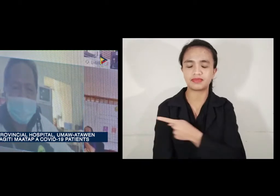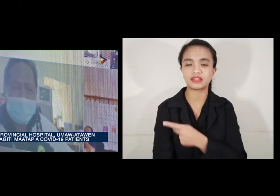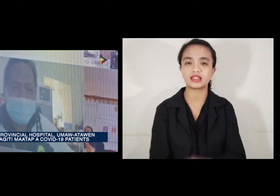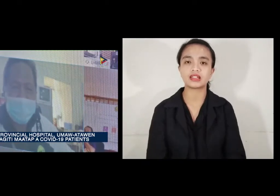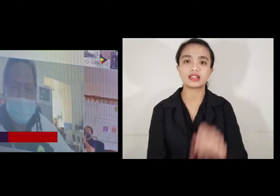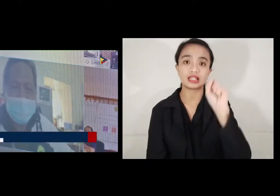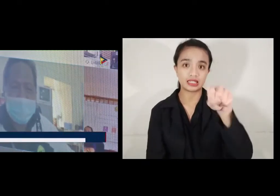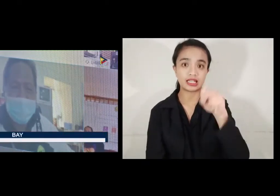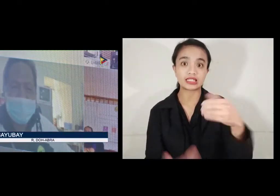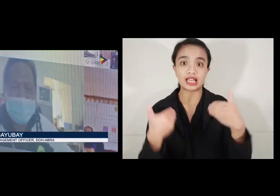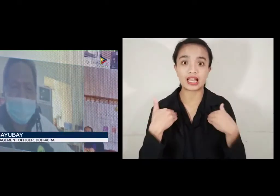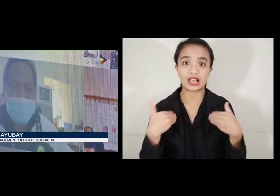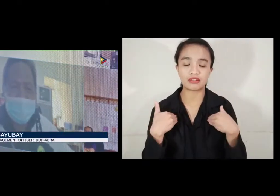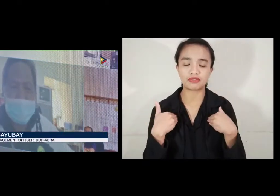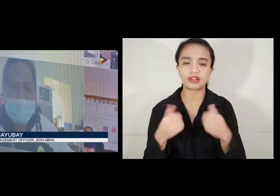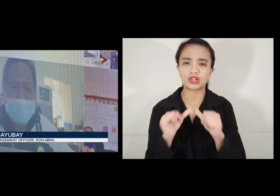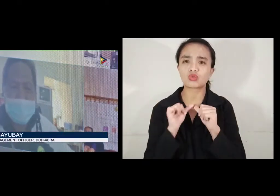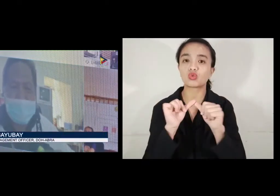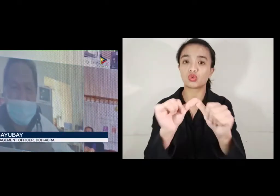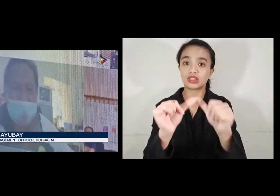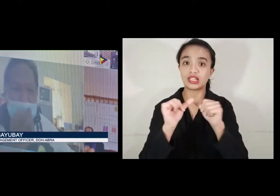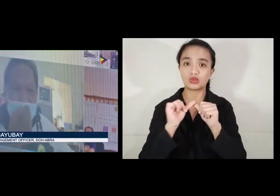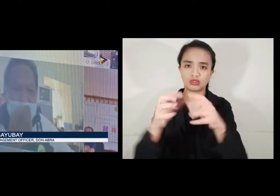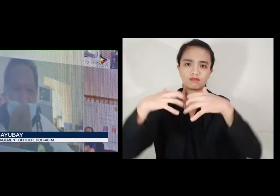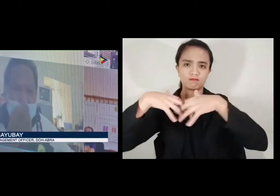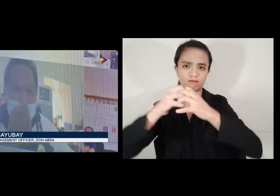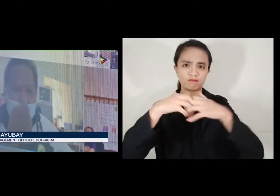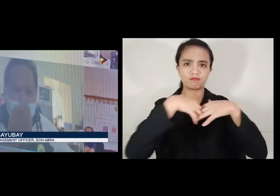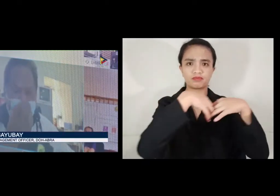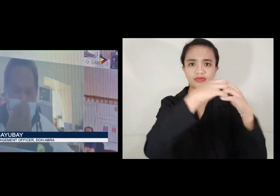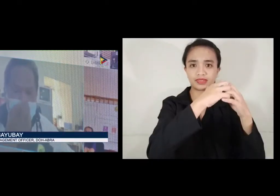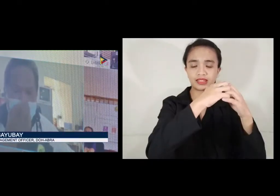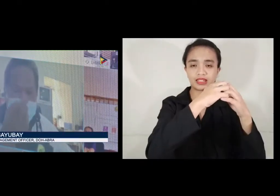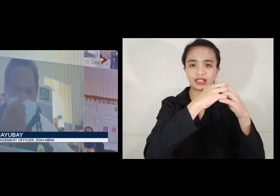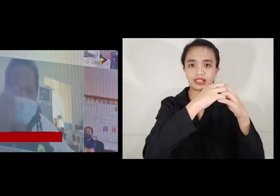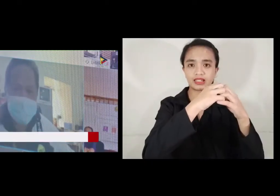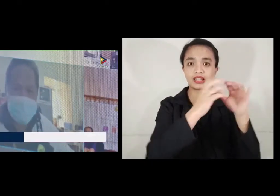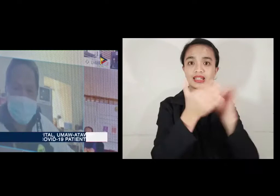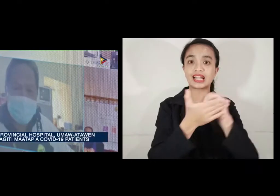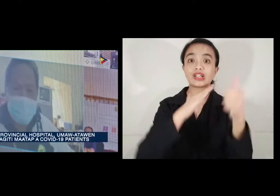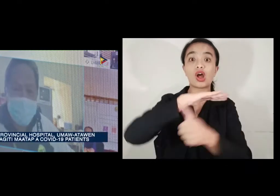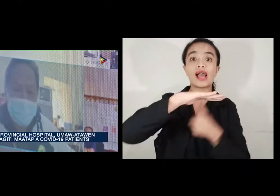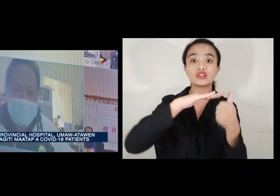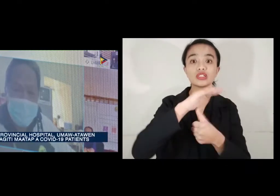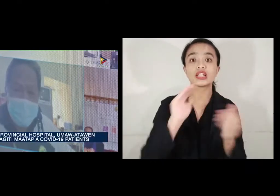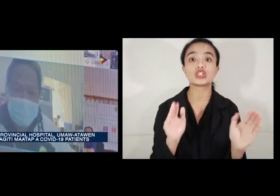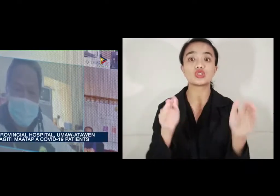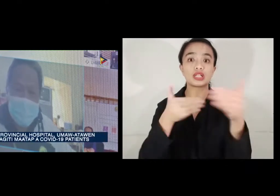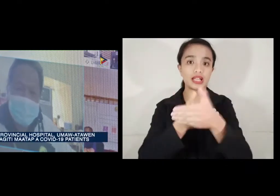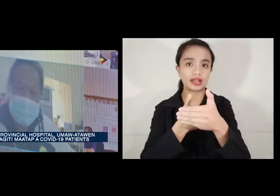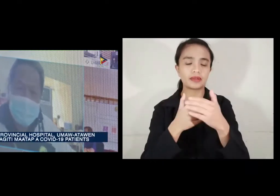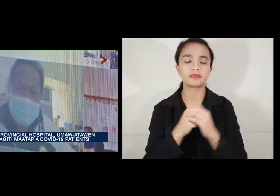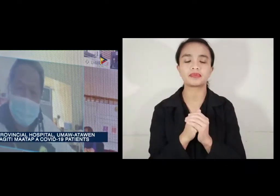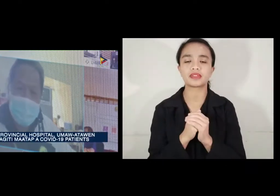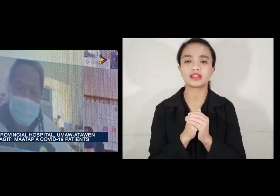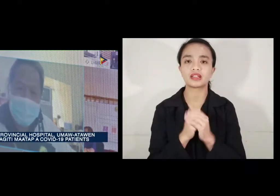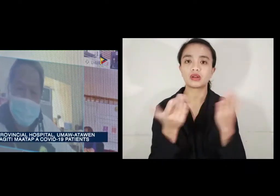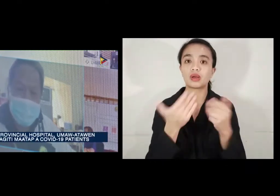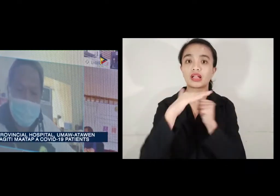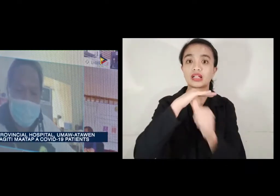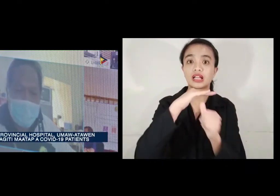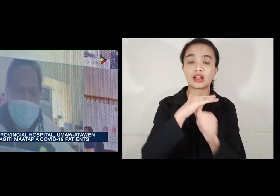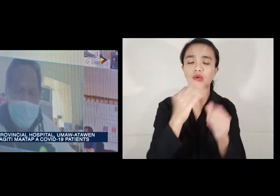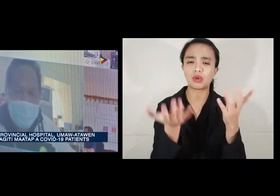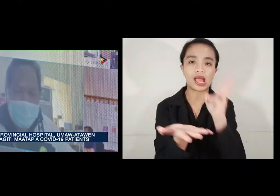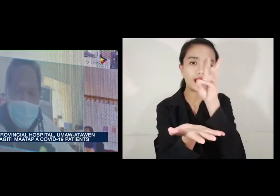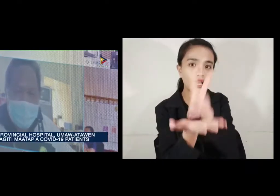And meron pong undergoing construction of additional isolation area in one of the municipality of Abra